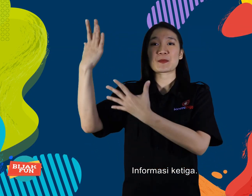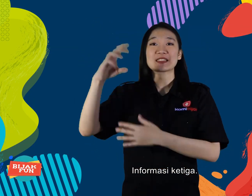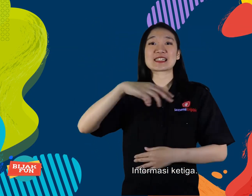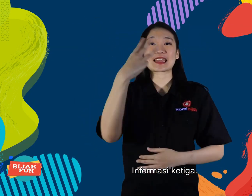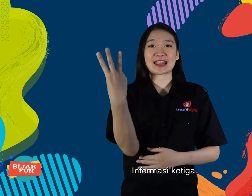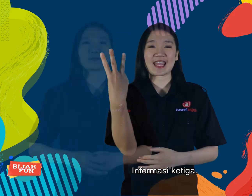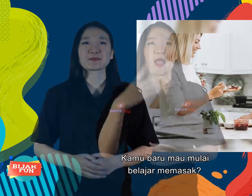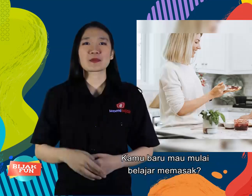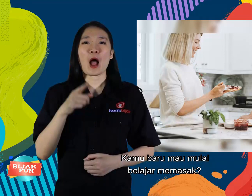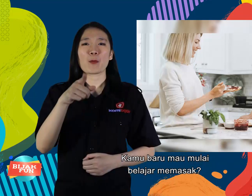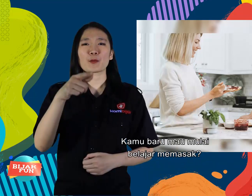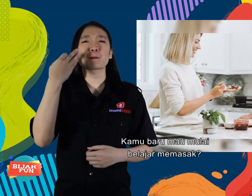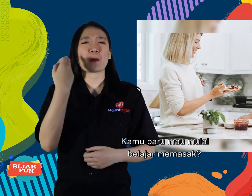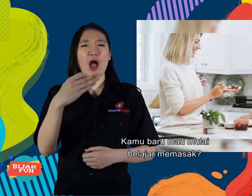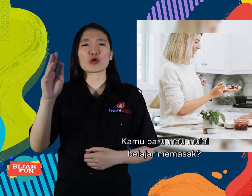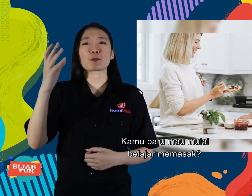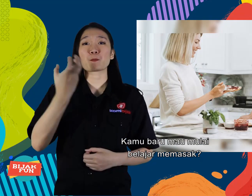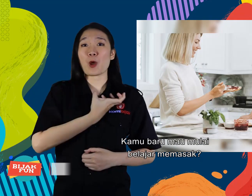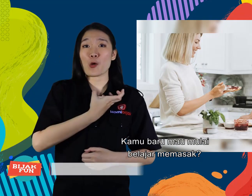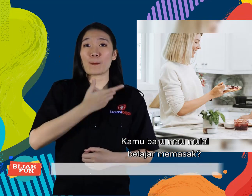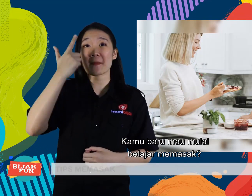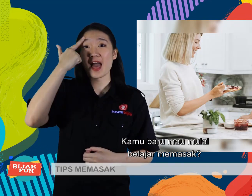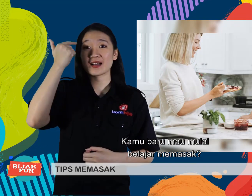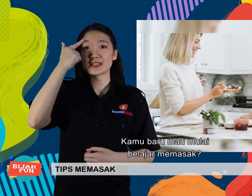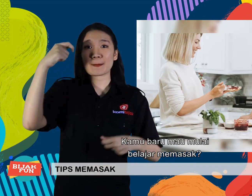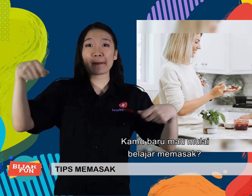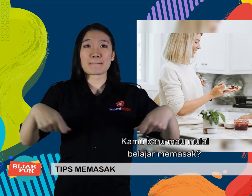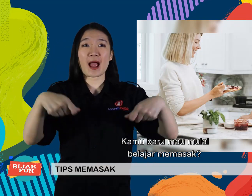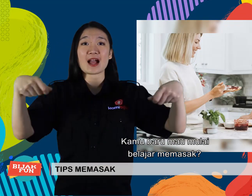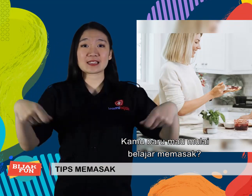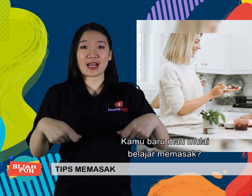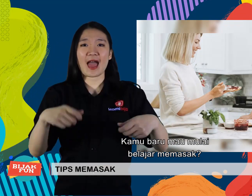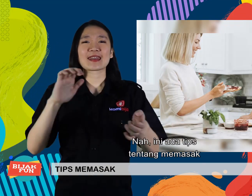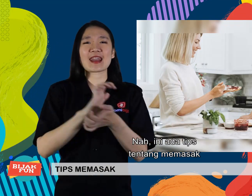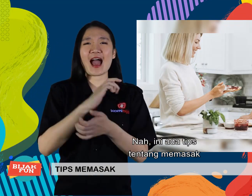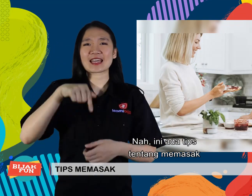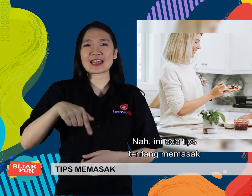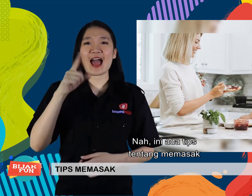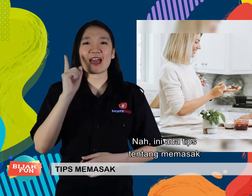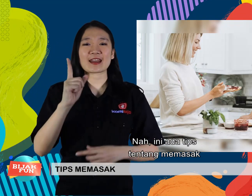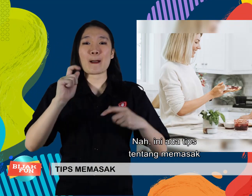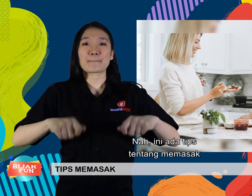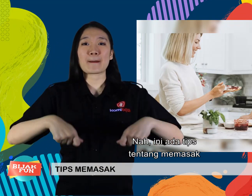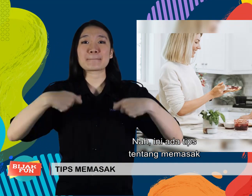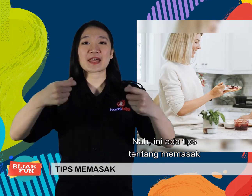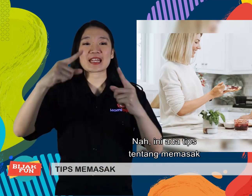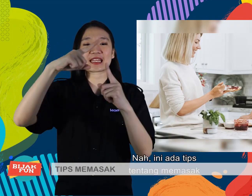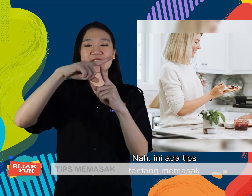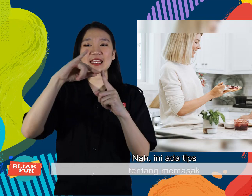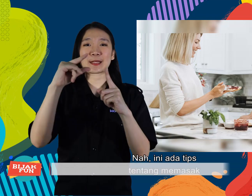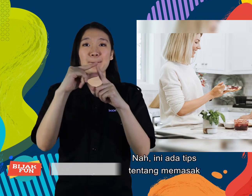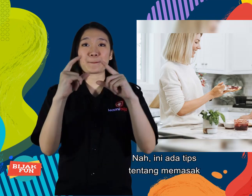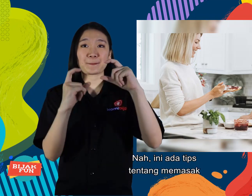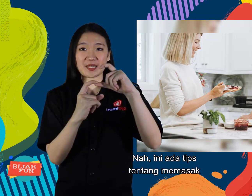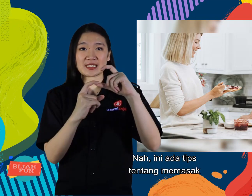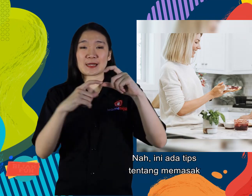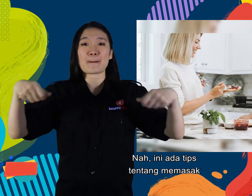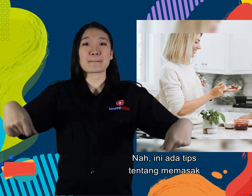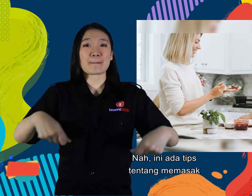Informasi ketiga, kamu baru mau mulai belajar memasak? Nah, ada tips tentang memasak yang dapat kamu pelajari